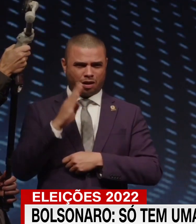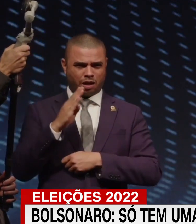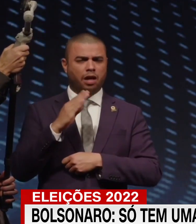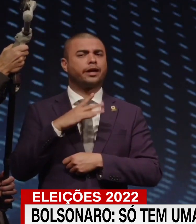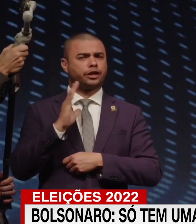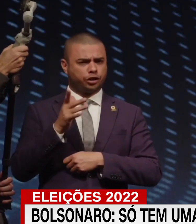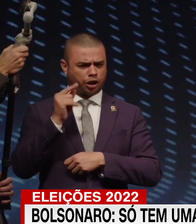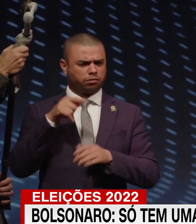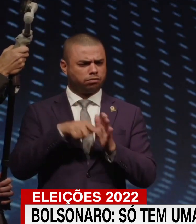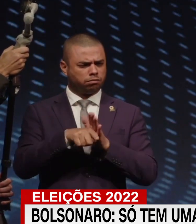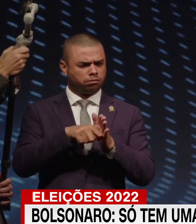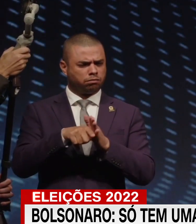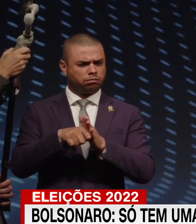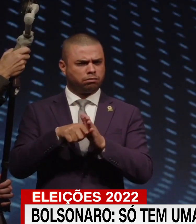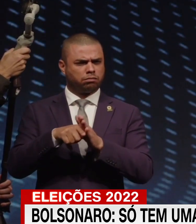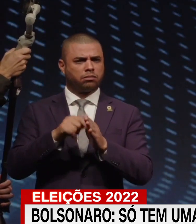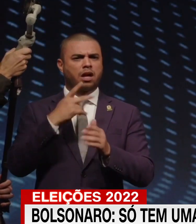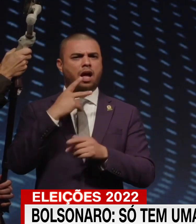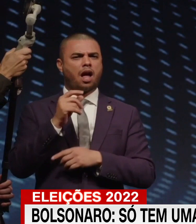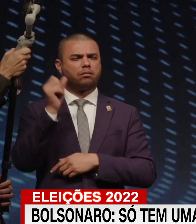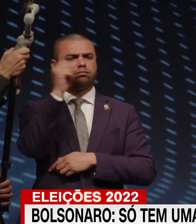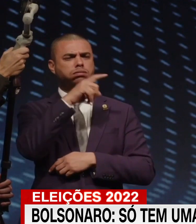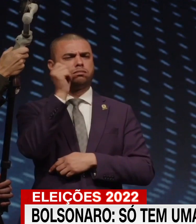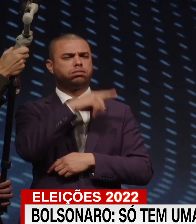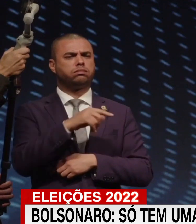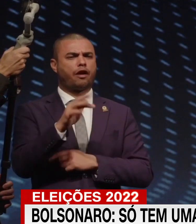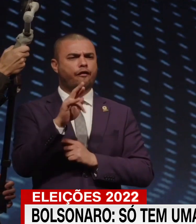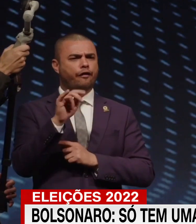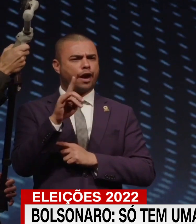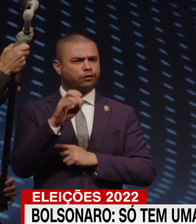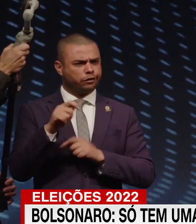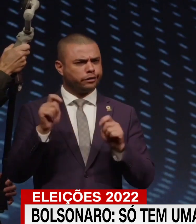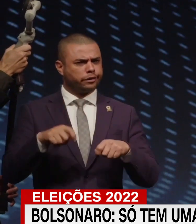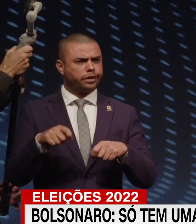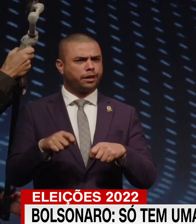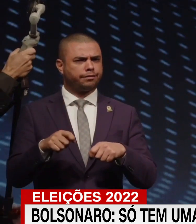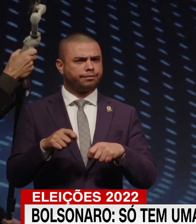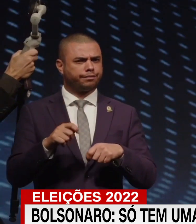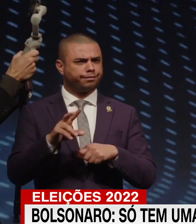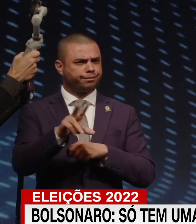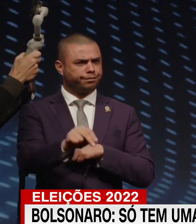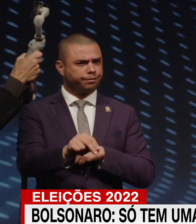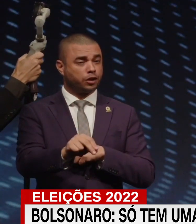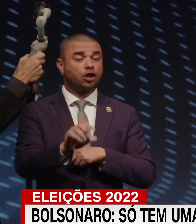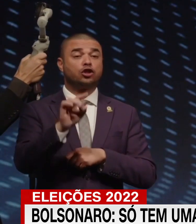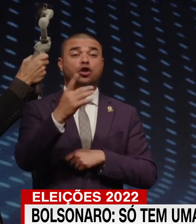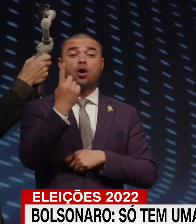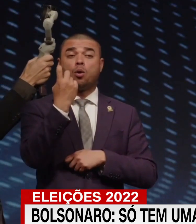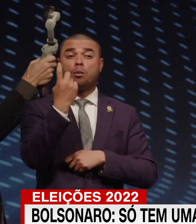a investigar gera fraudável Mande a sua implementação só tem uma coisa que infraudável no Brasil que é só sabe o quê